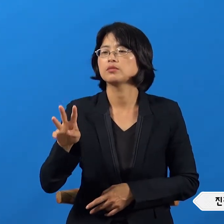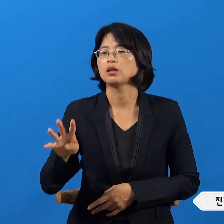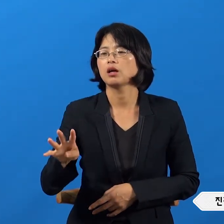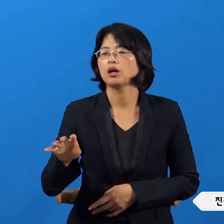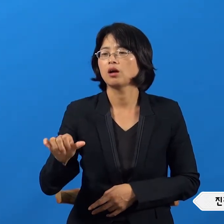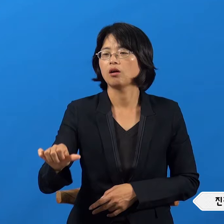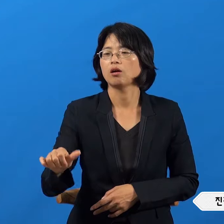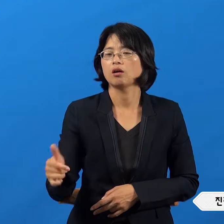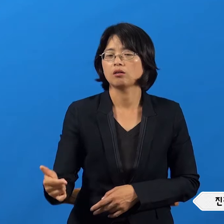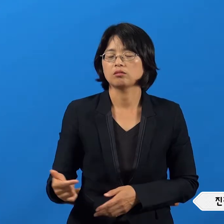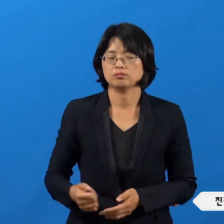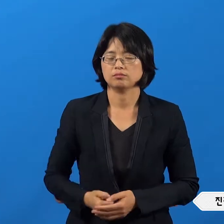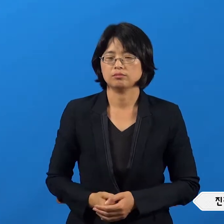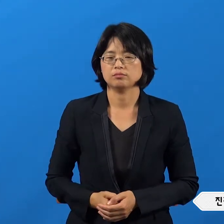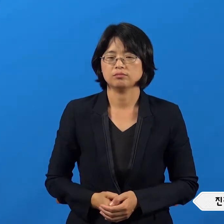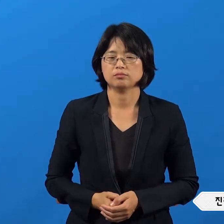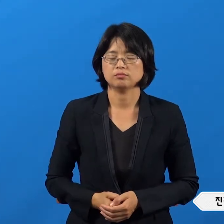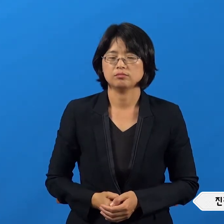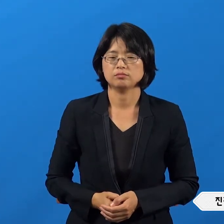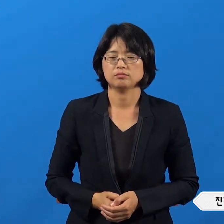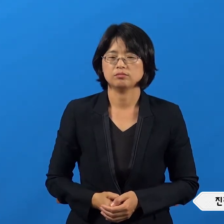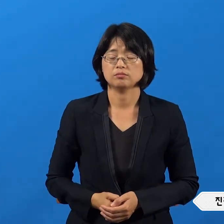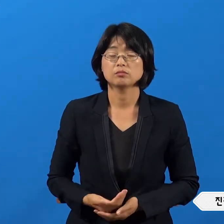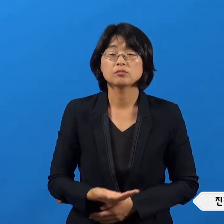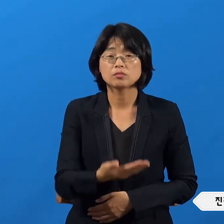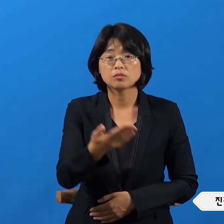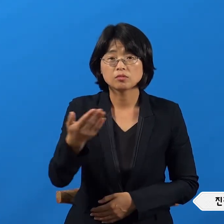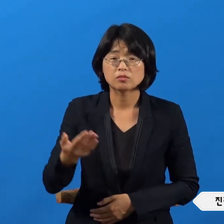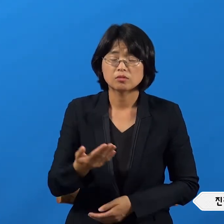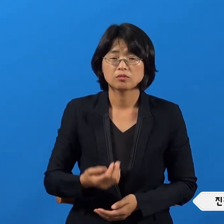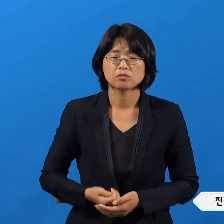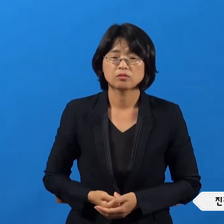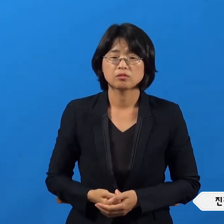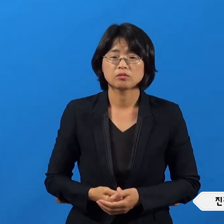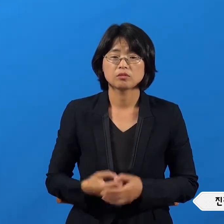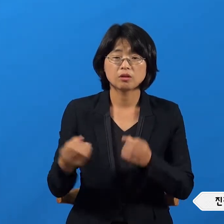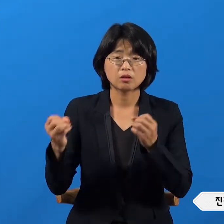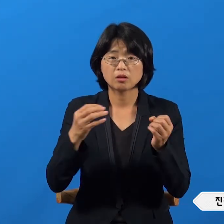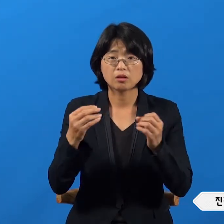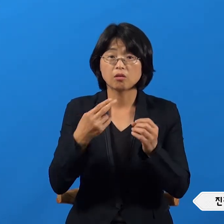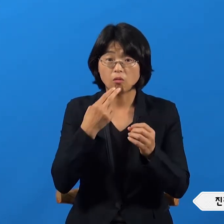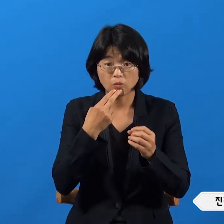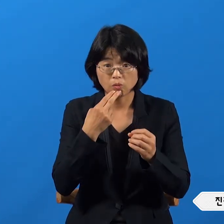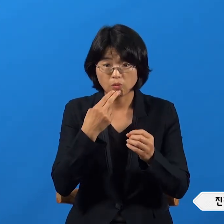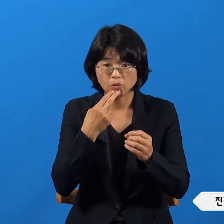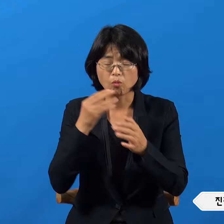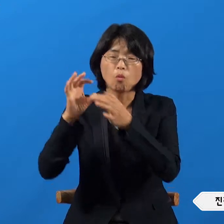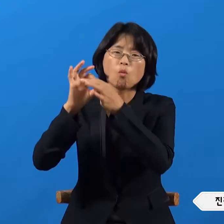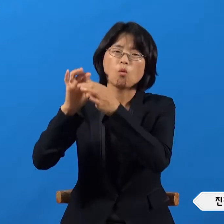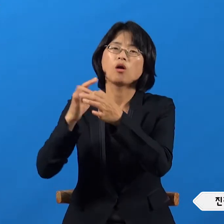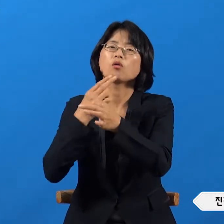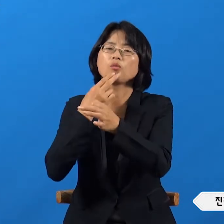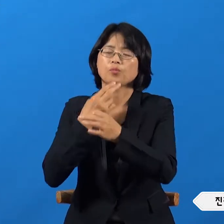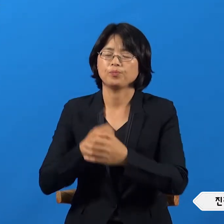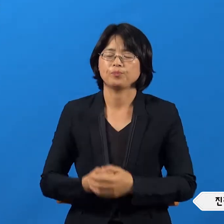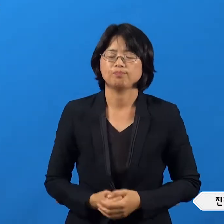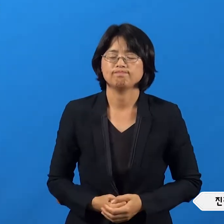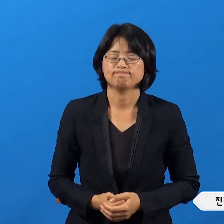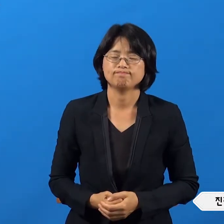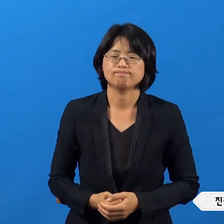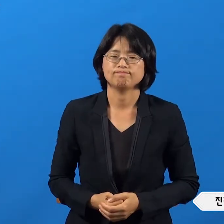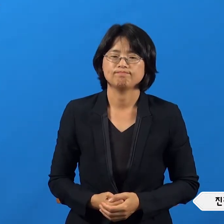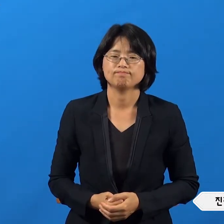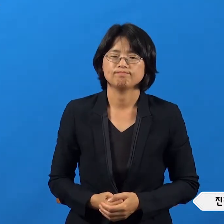사랑의 여러분, 대화가 없으면 관계가 없습니다. 오늘 기도는